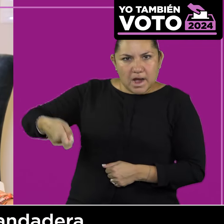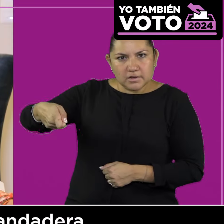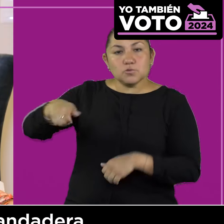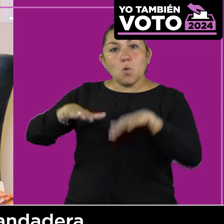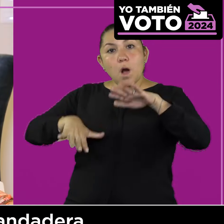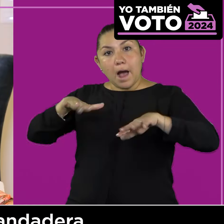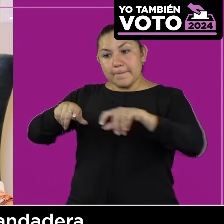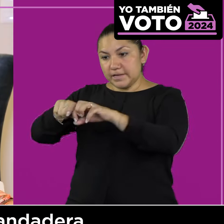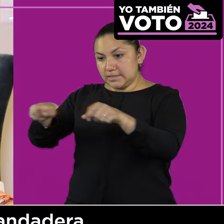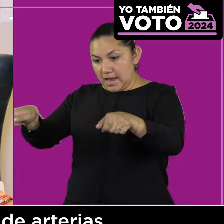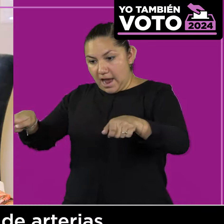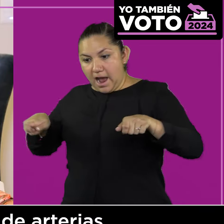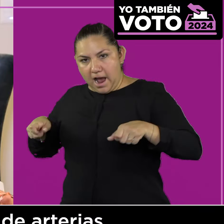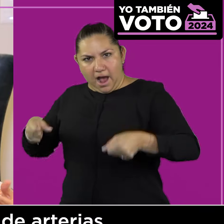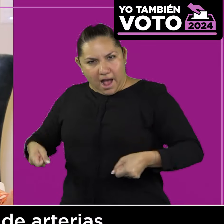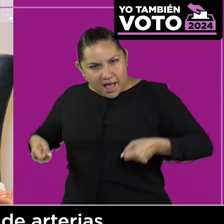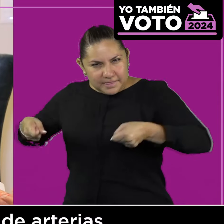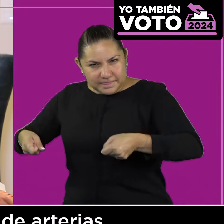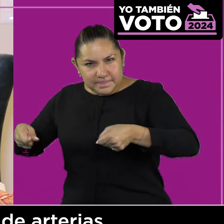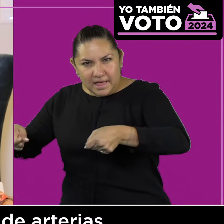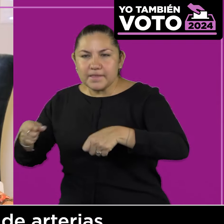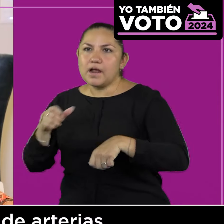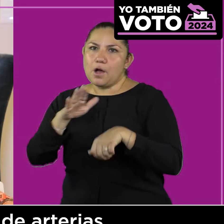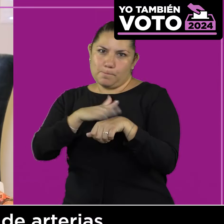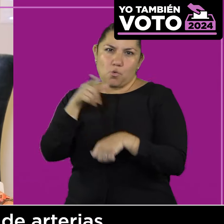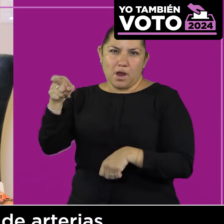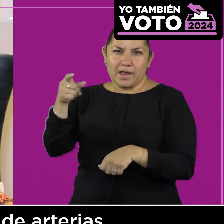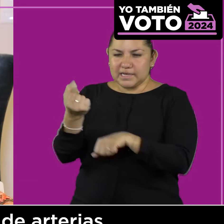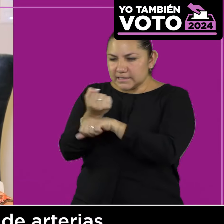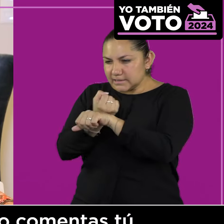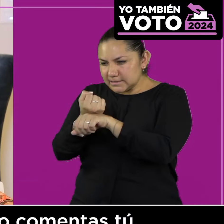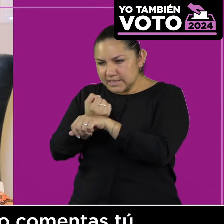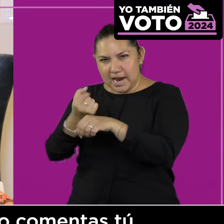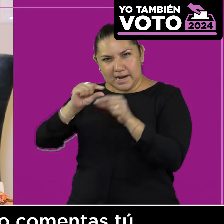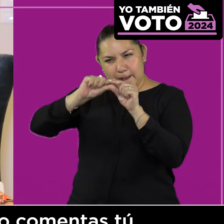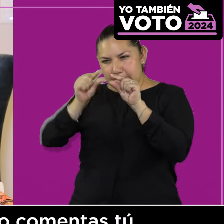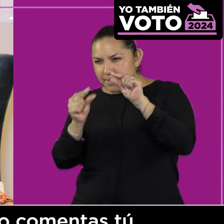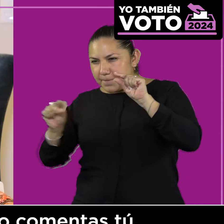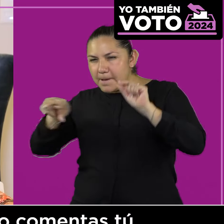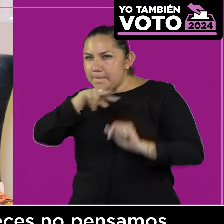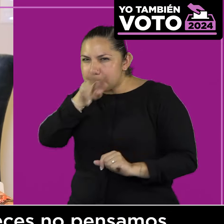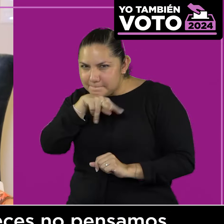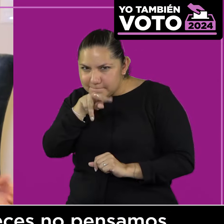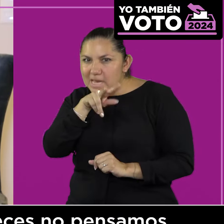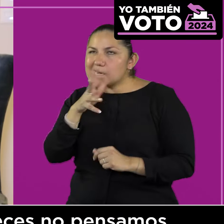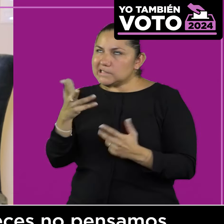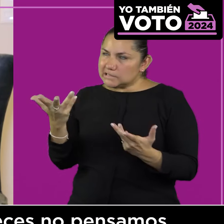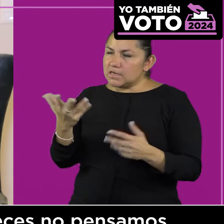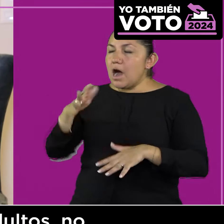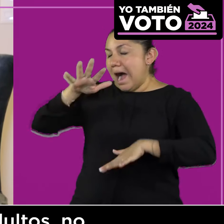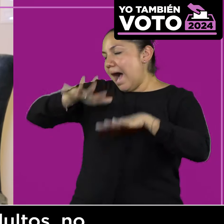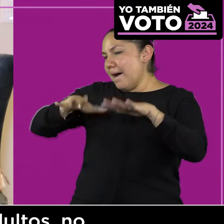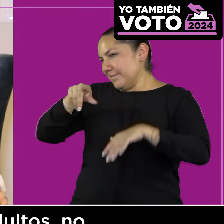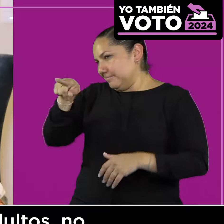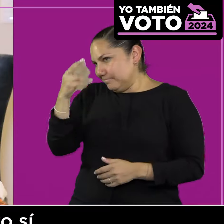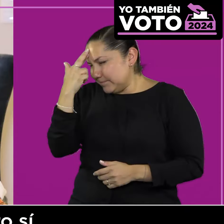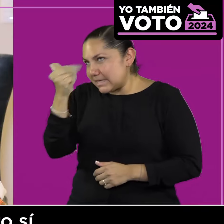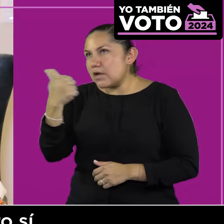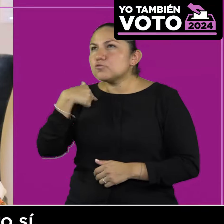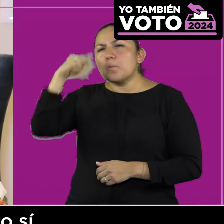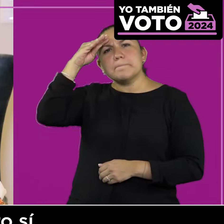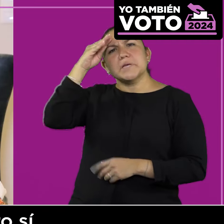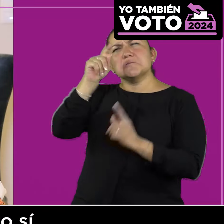bastón a veces andadera eh Porque por temas de de arterias y como bien lo comentas tú ciertamente a veces no pensamos en los adultos